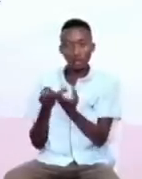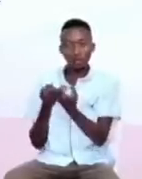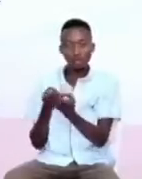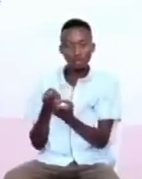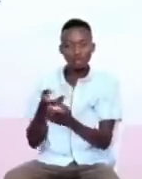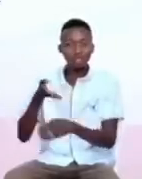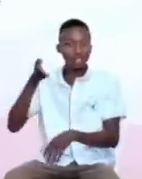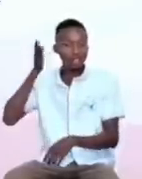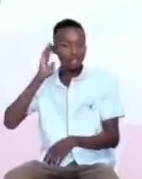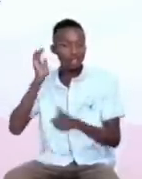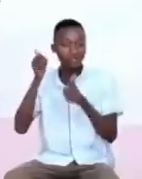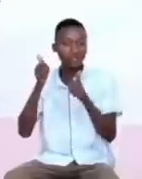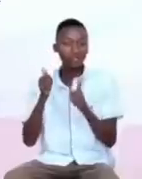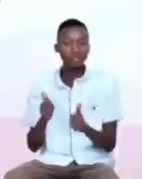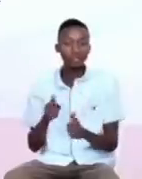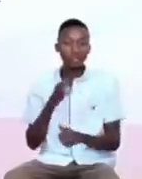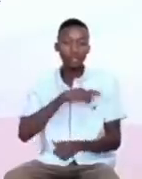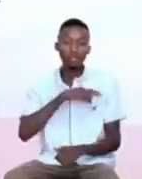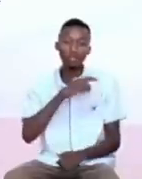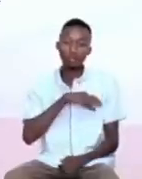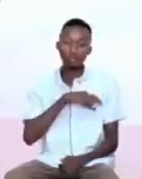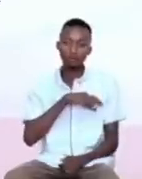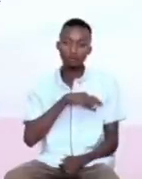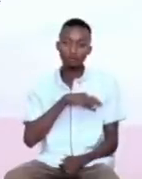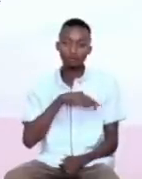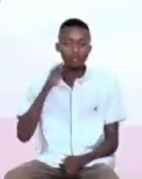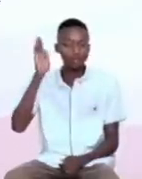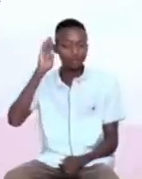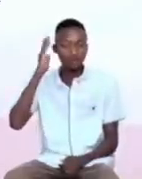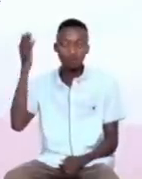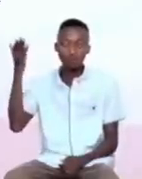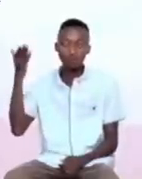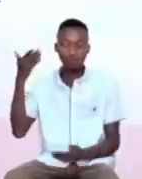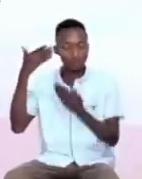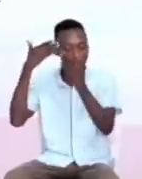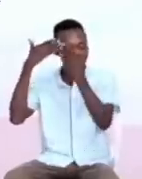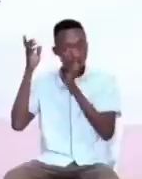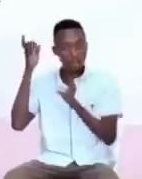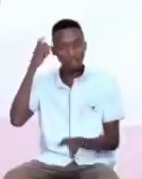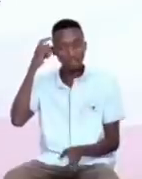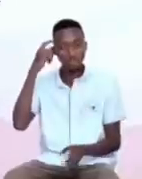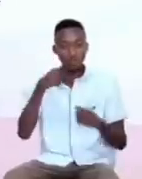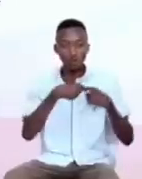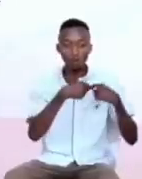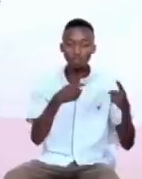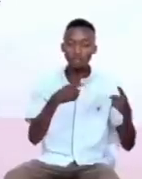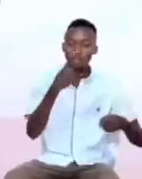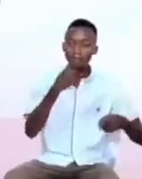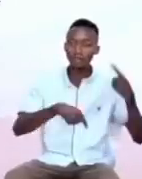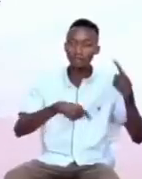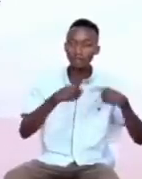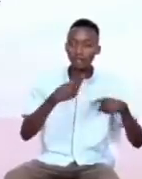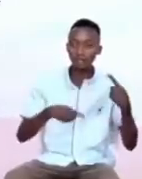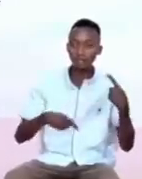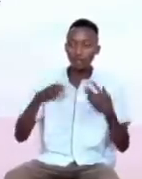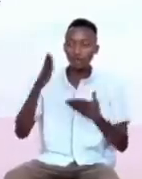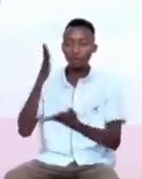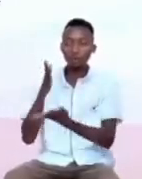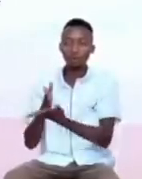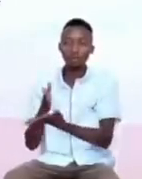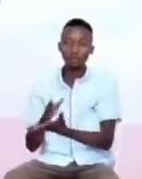ajira. Sikiliza. Mungu akufungue akili utofautishe kati ya siasa na halisi.